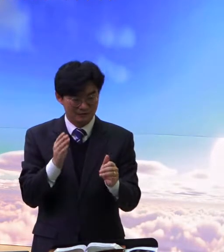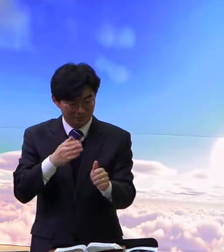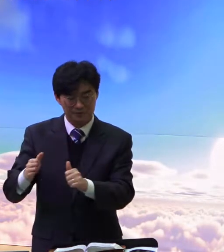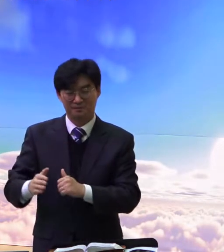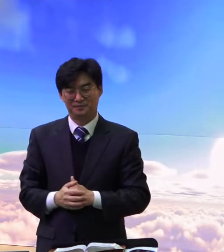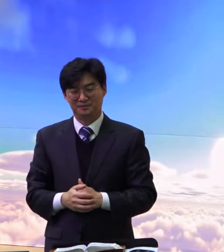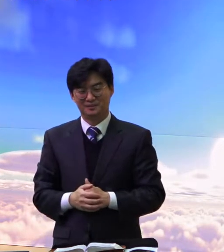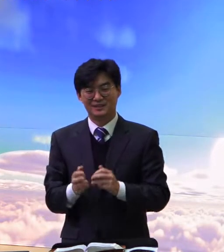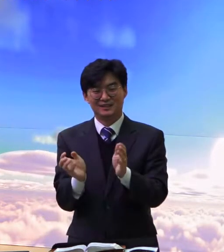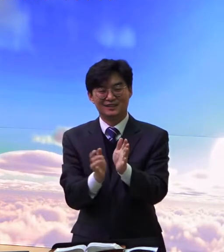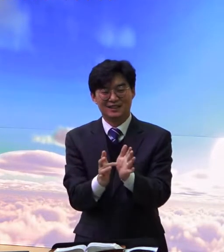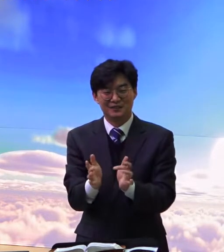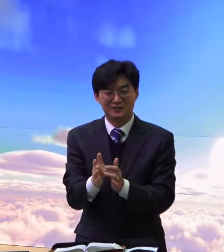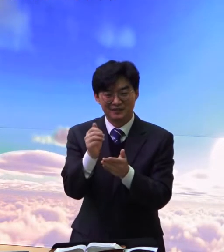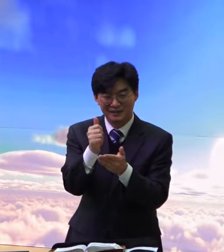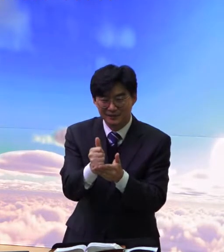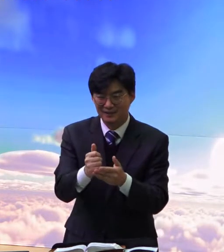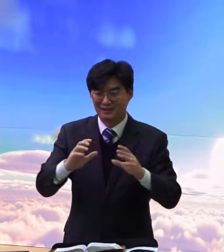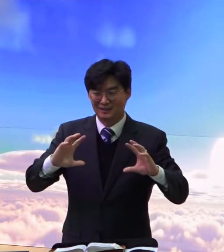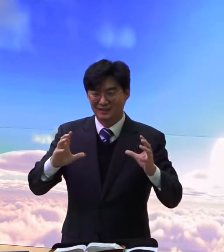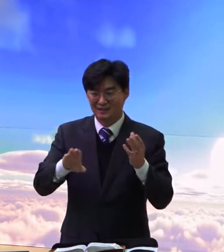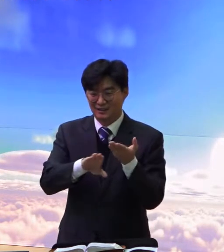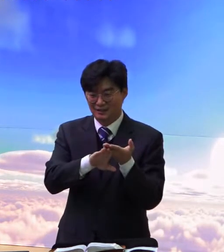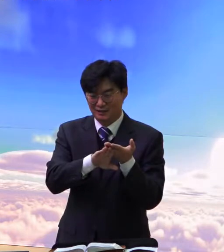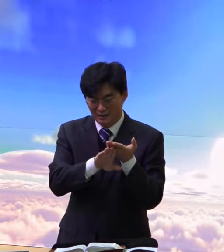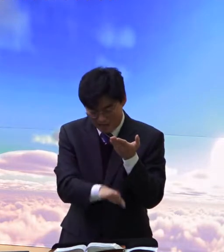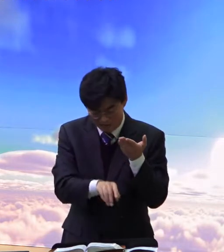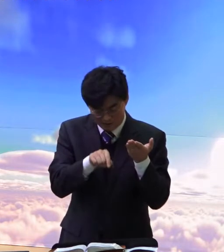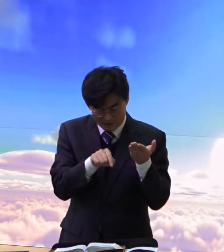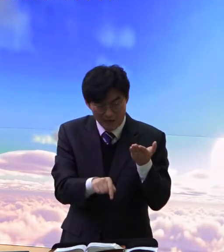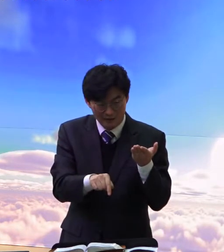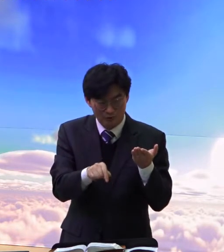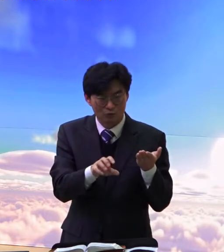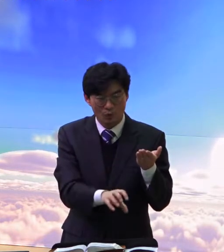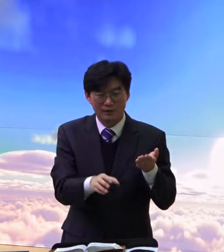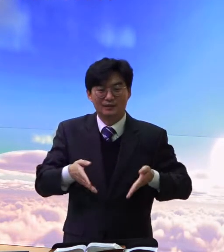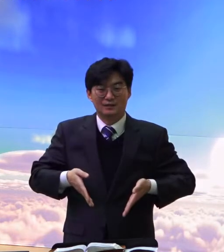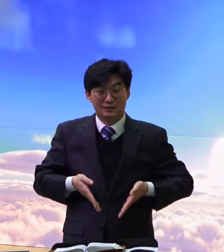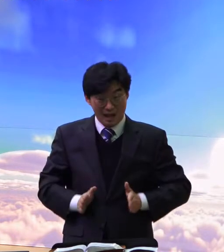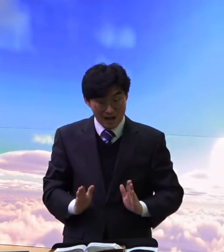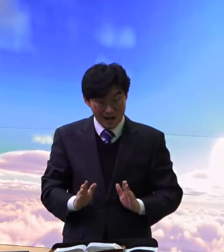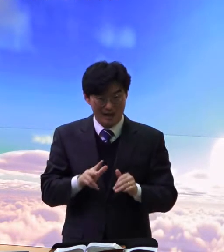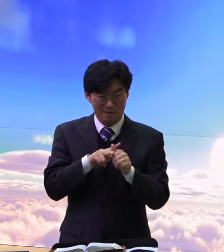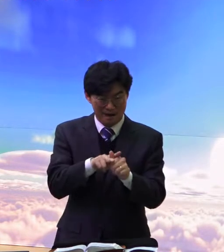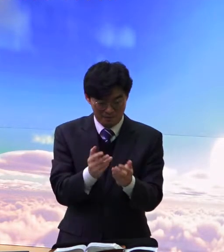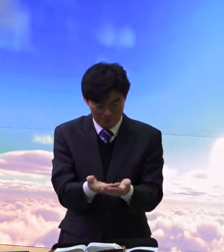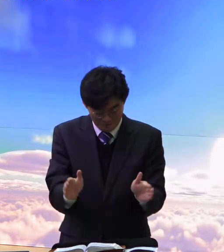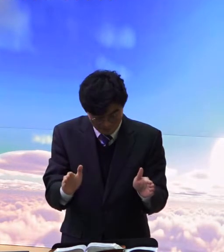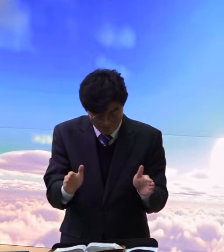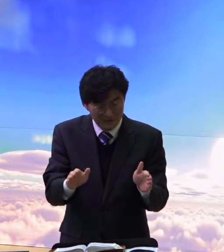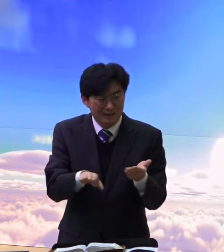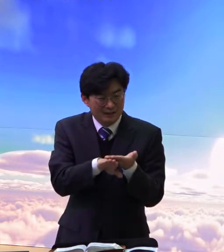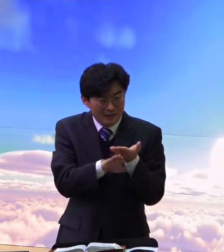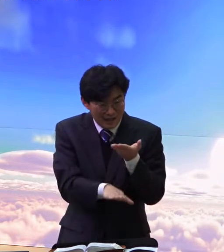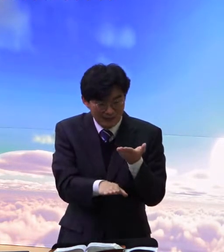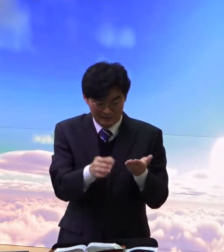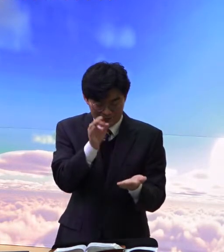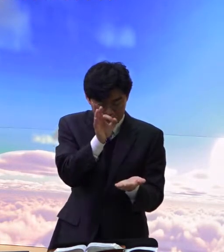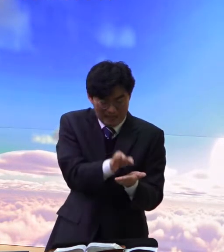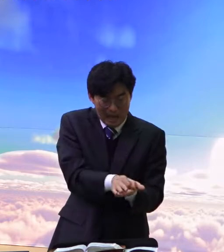예수님은 세상에서 가장 낮은 자리에 오셨죠. 지난 주일 우리 함께 말씀을 나눴는데 세상에 가장 낮고